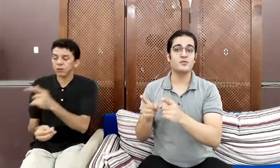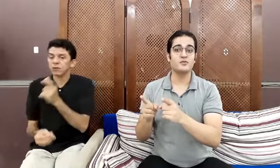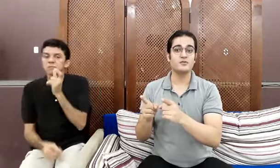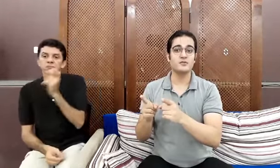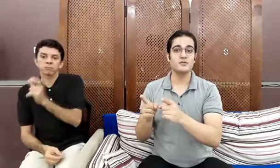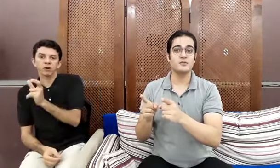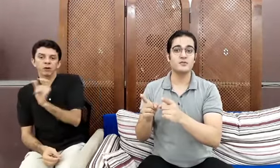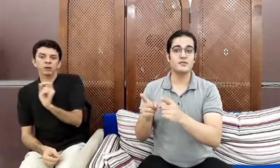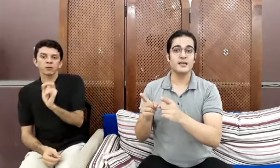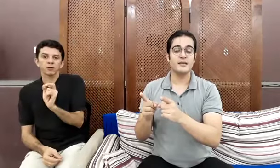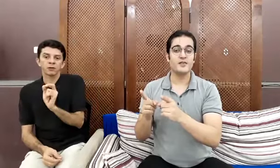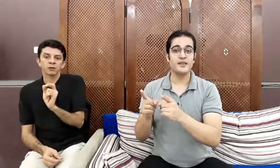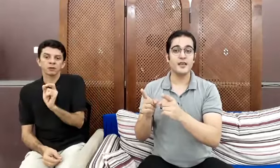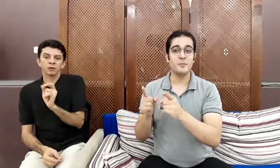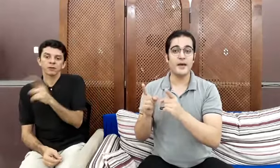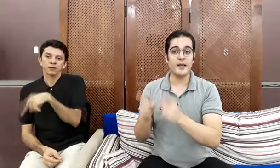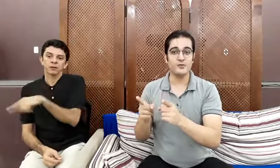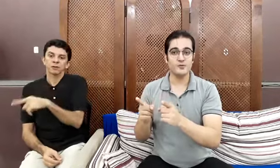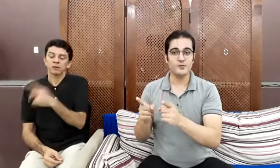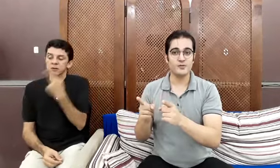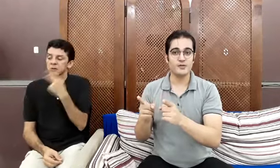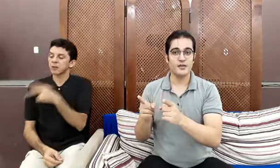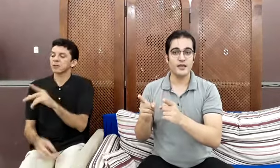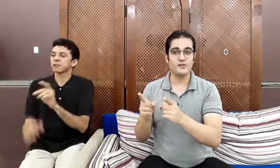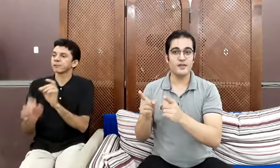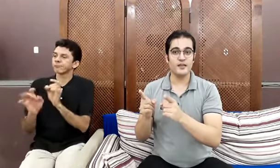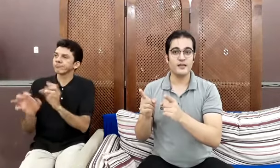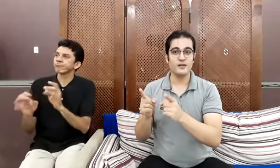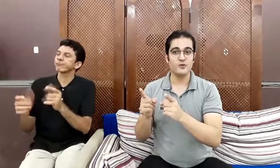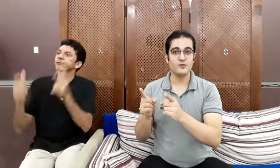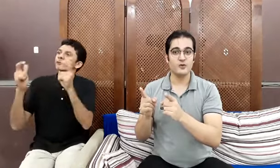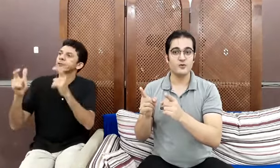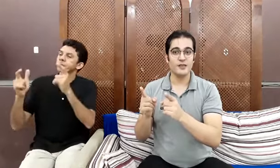dizendo? Eles vendem impérios, eles